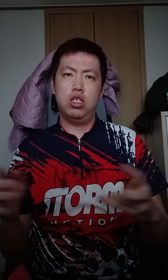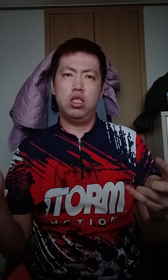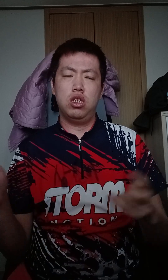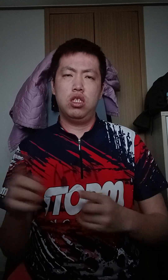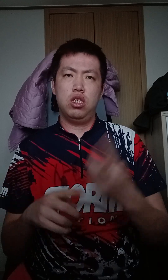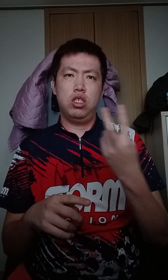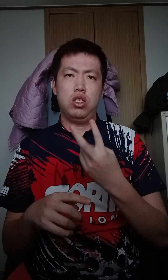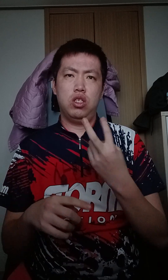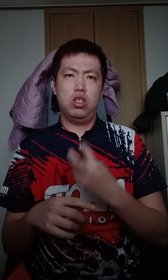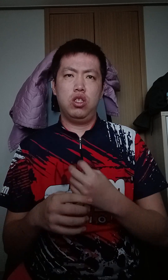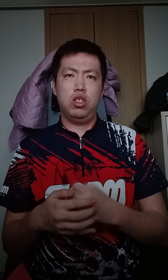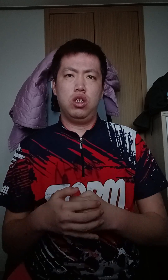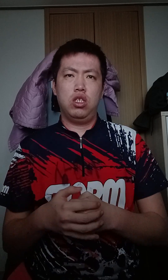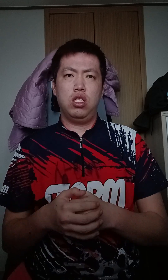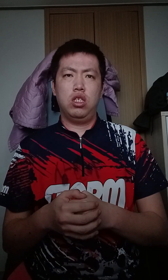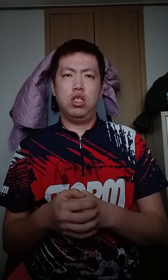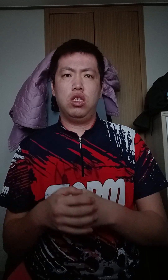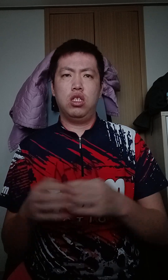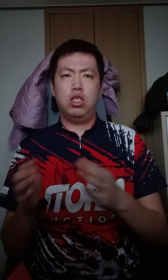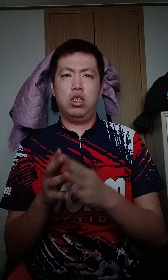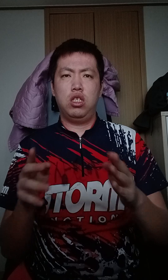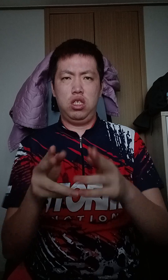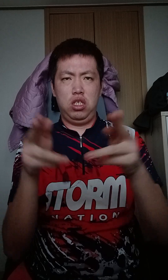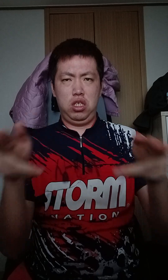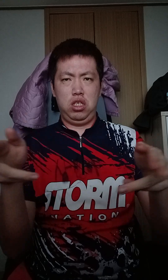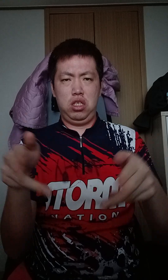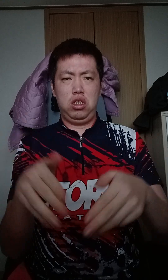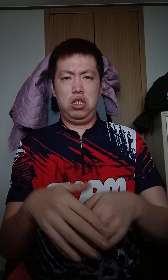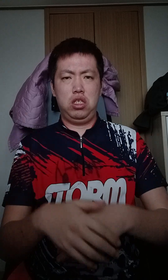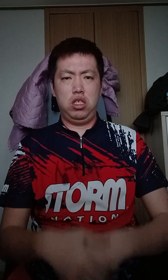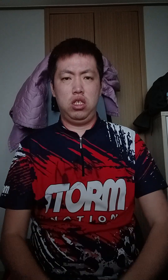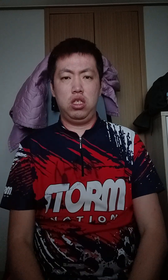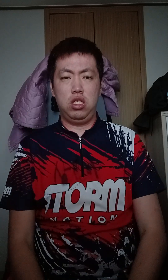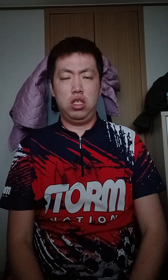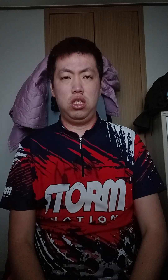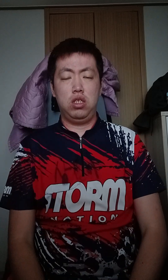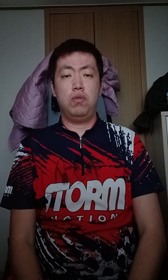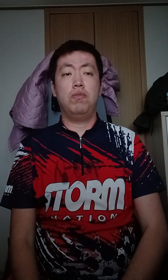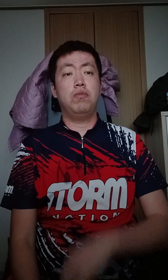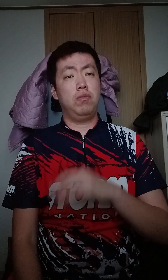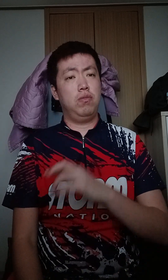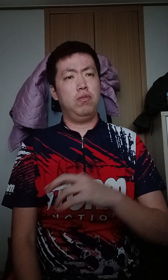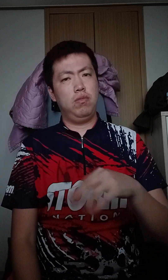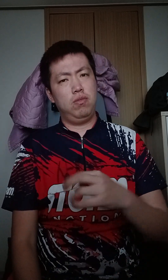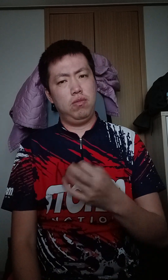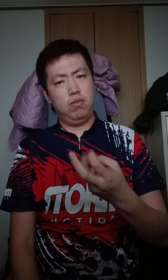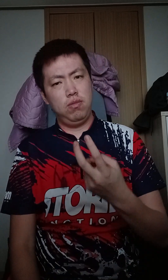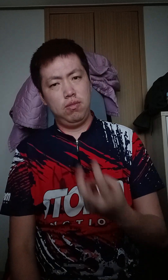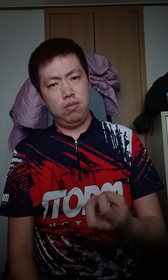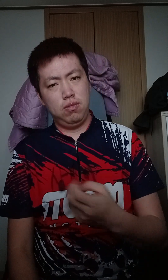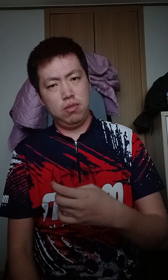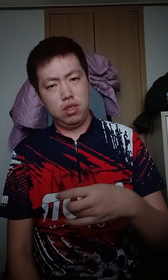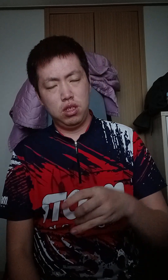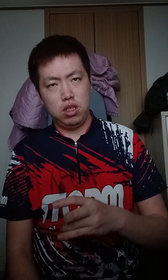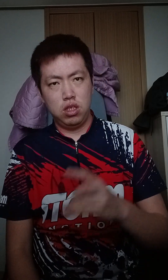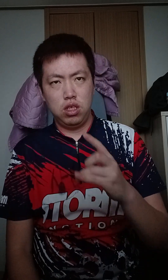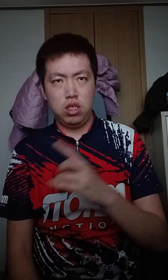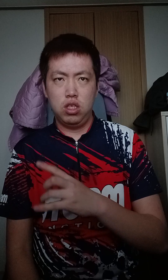권고도 했지만 여전히 갈 길이 멉니다. 임금 수준이 기본적으로 낮기 때문에 임금 수준을 정상화시키는